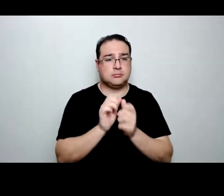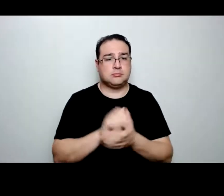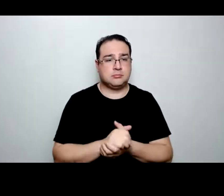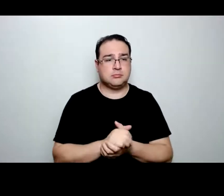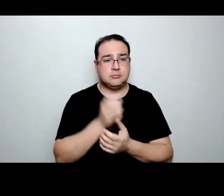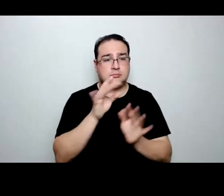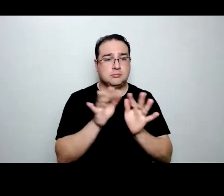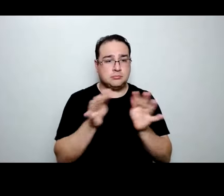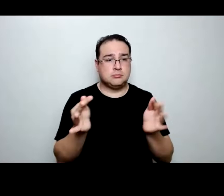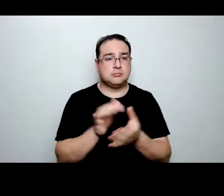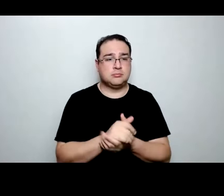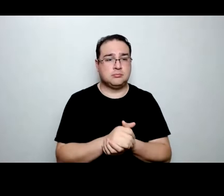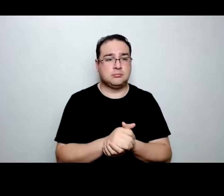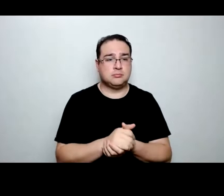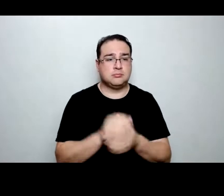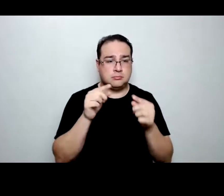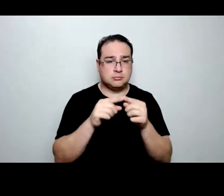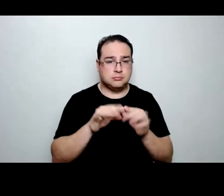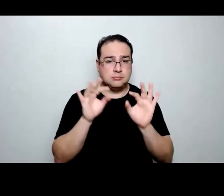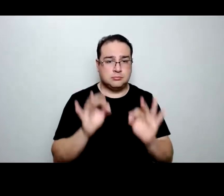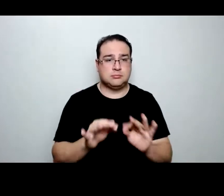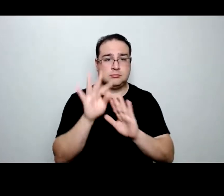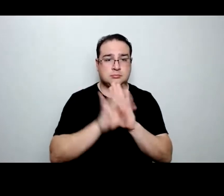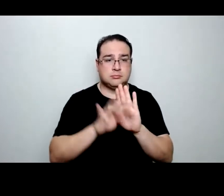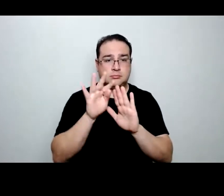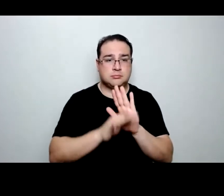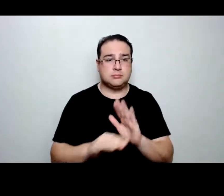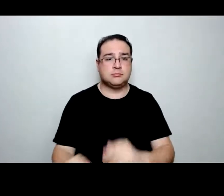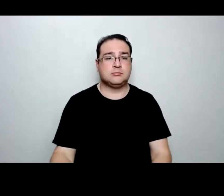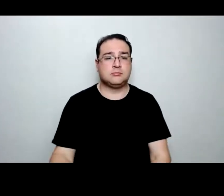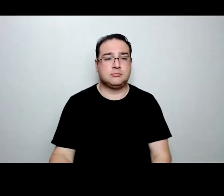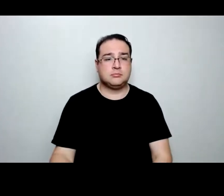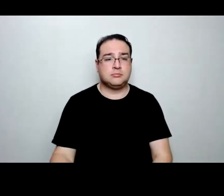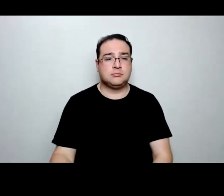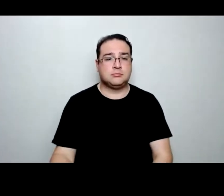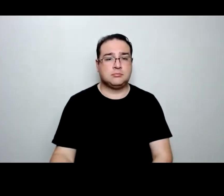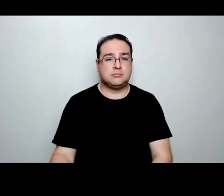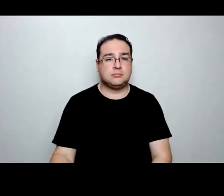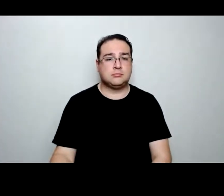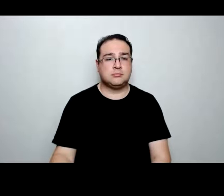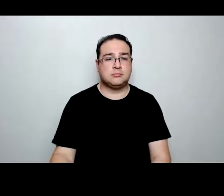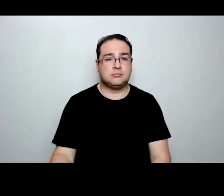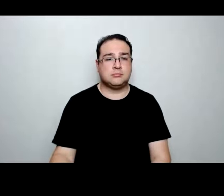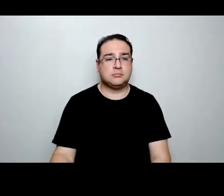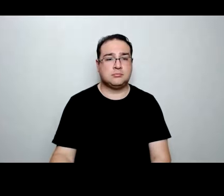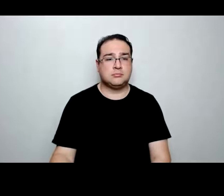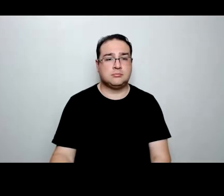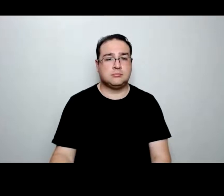bem simples distribuir com esse material, produzir um dicionário e distribuí-lo.